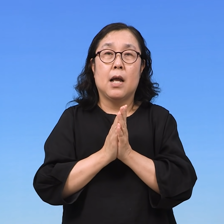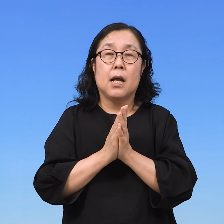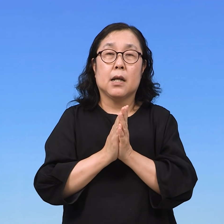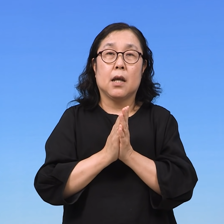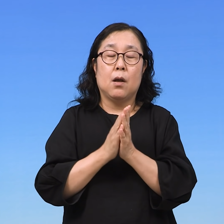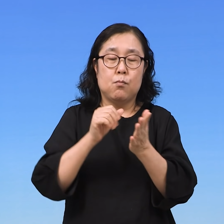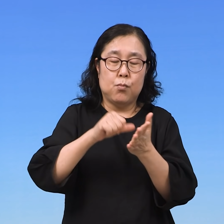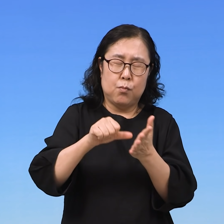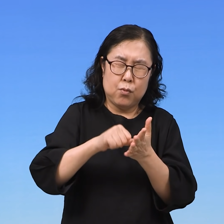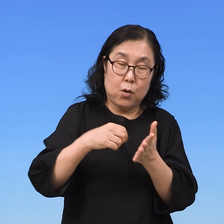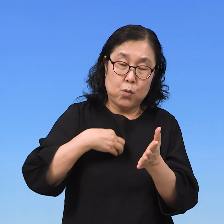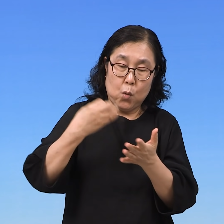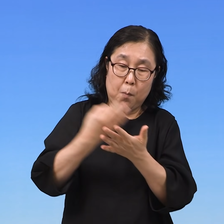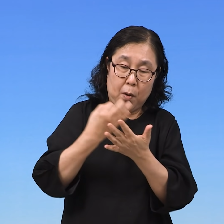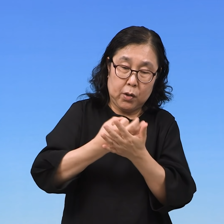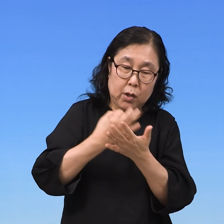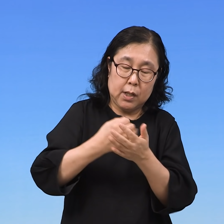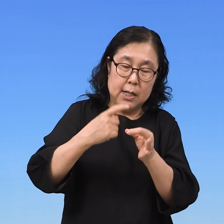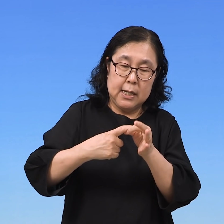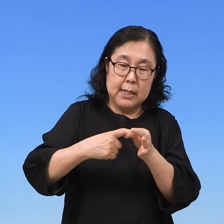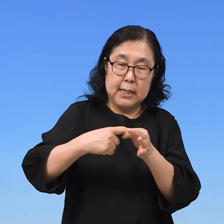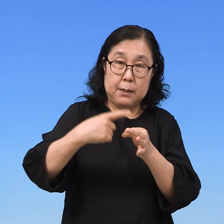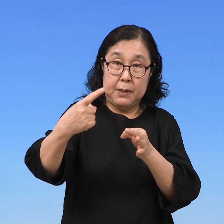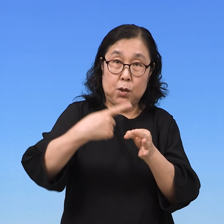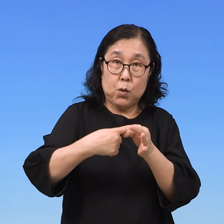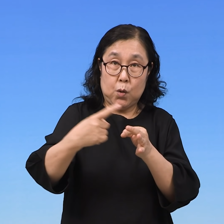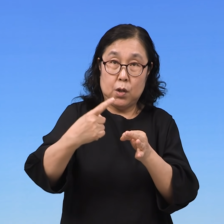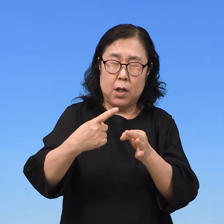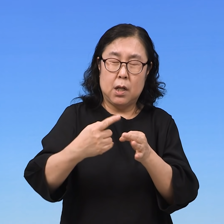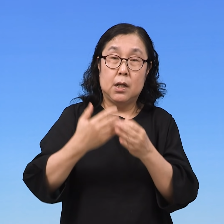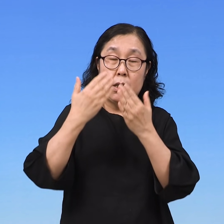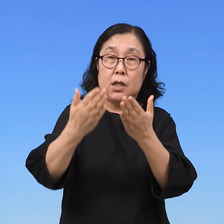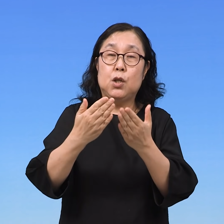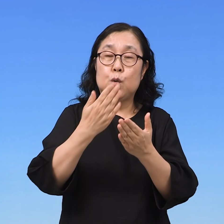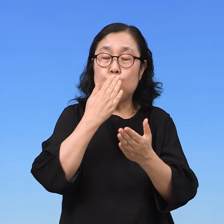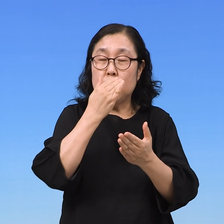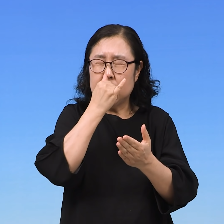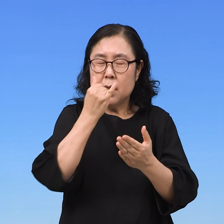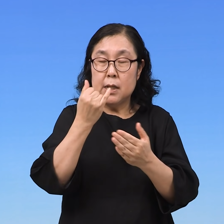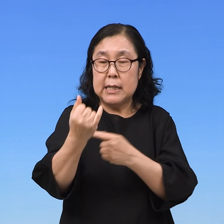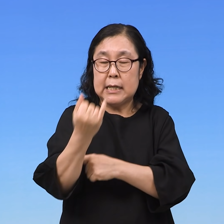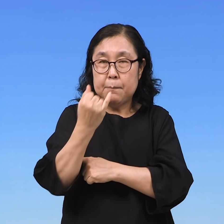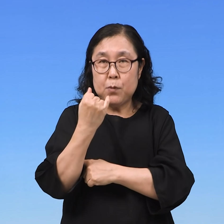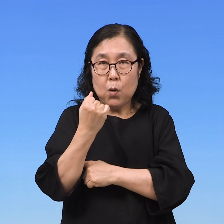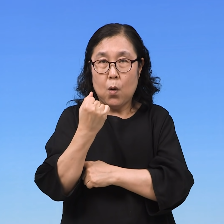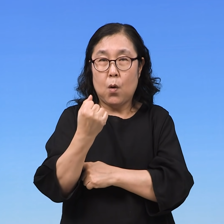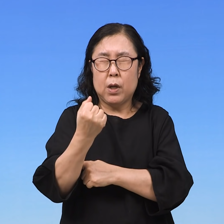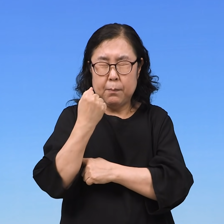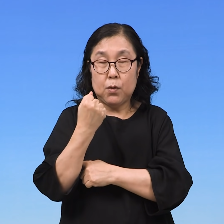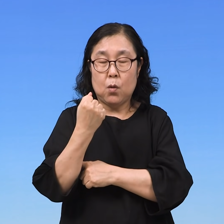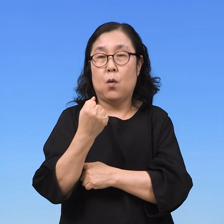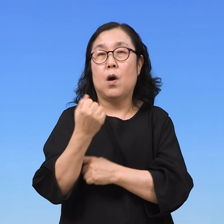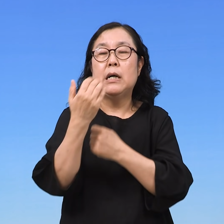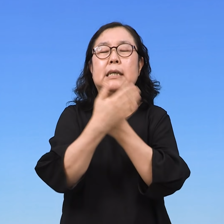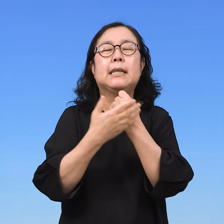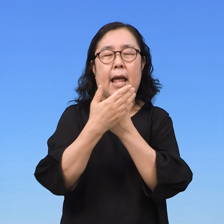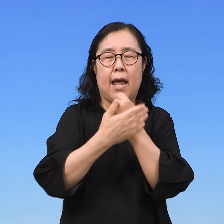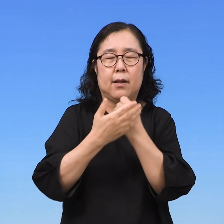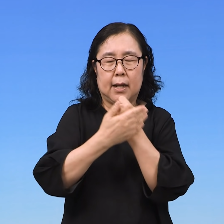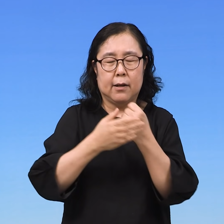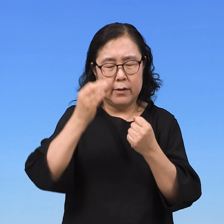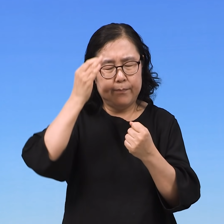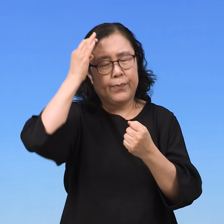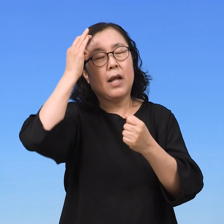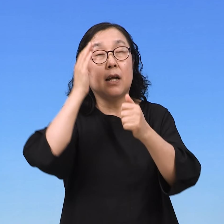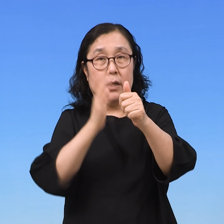않고 10분의 1을 구별하여 하나님께 드릴 수 있는 그 힘도 바로 이 은혜였다는, 은혜. 이게